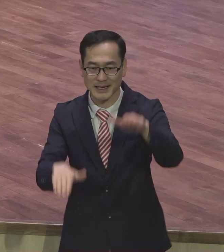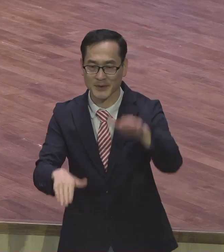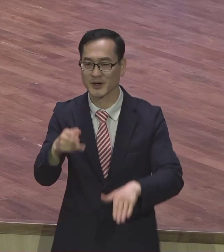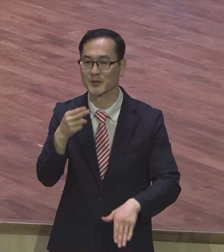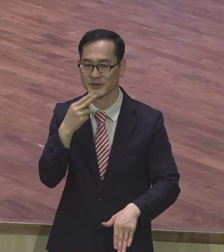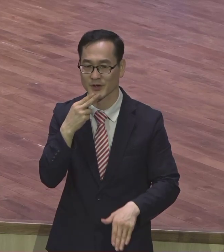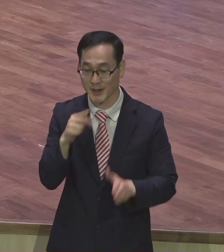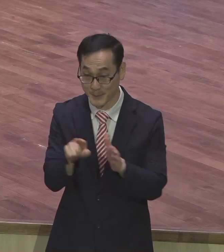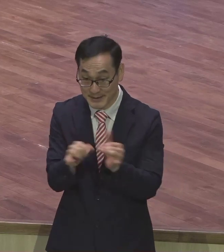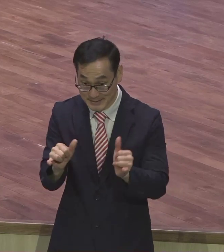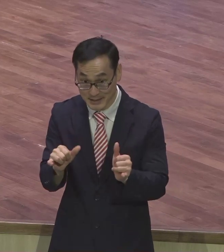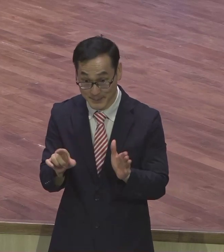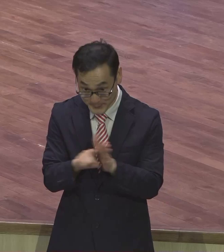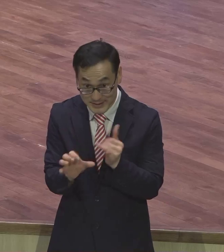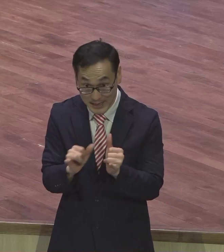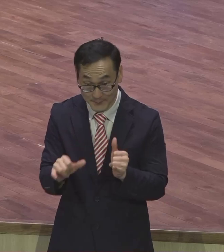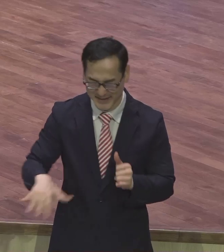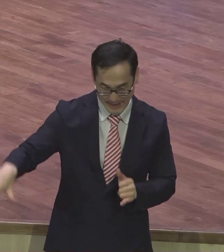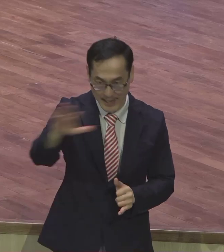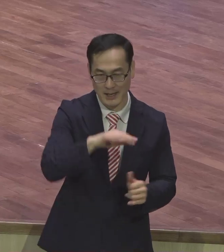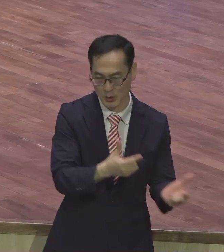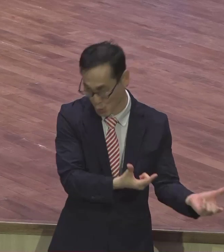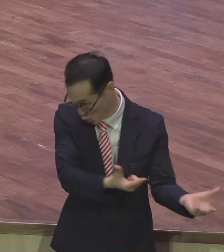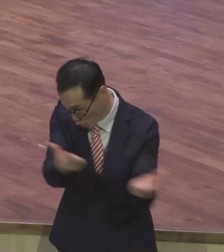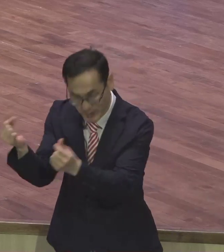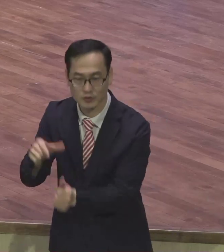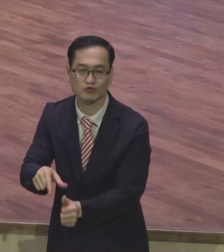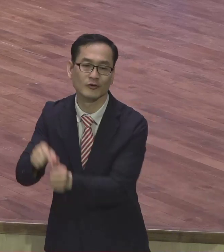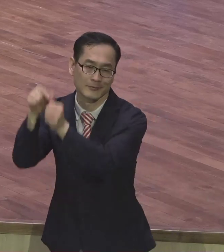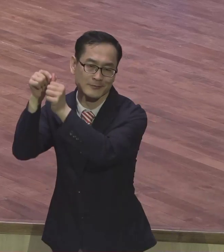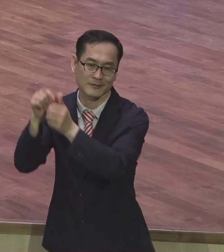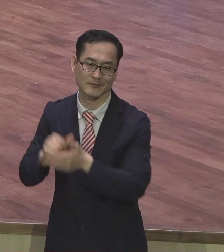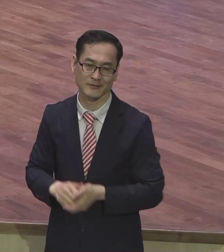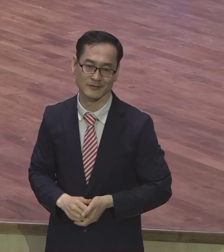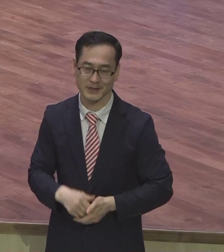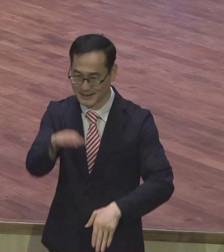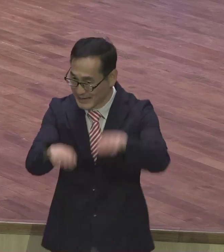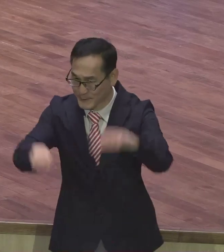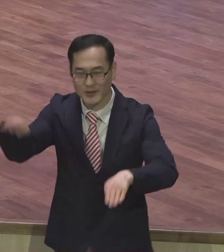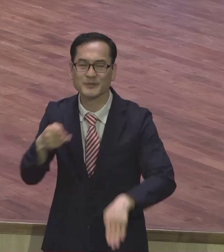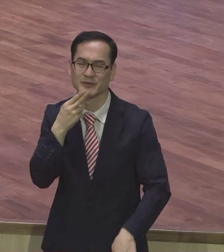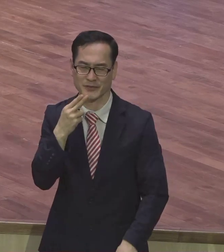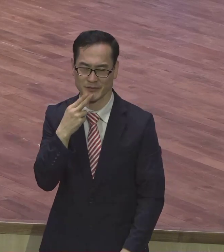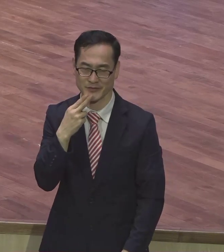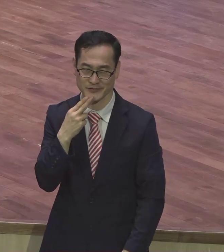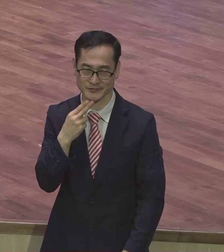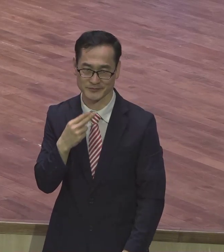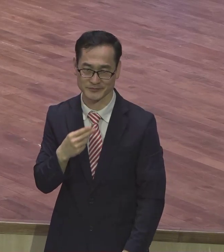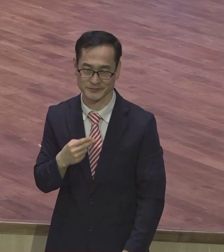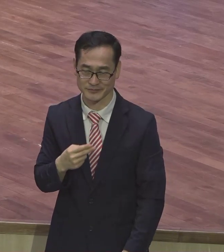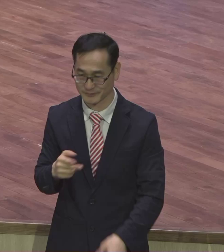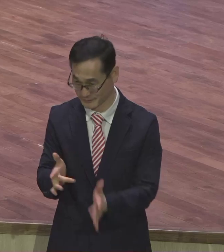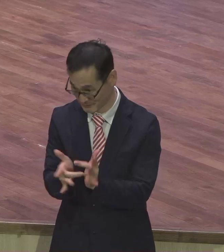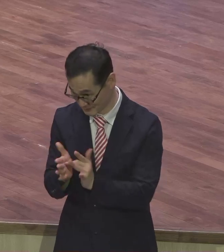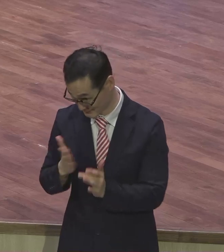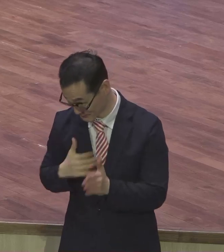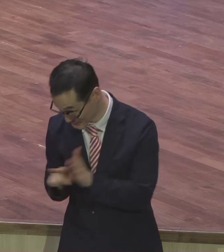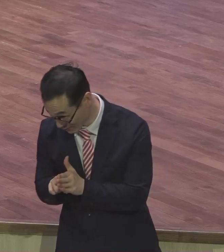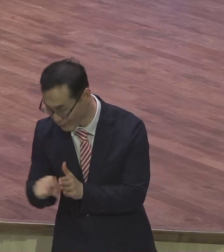믿는 자 그냥 믿기만 하면 하나님께서 여러분을 자녀로 잊혀주신다